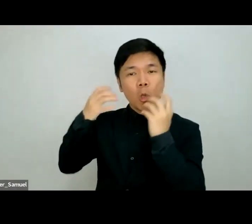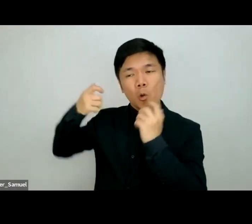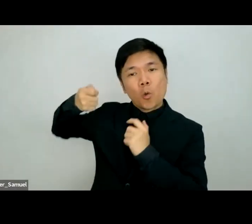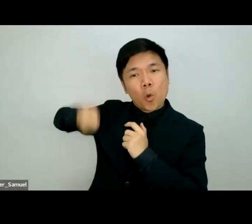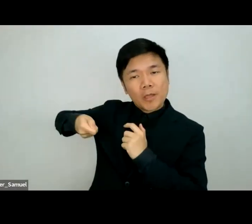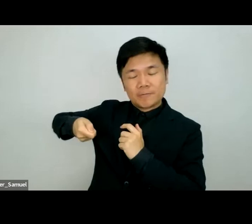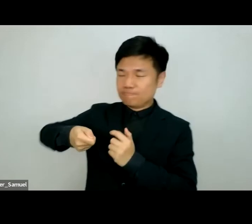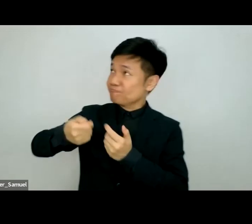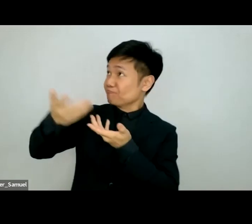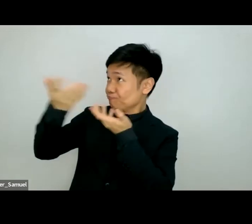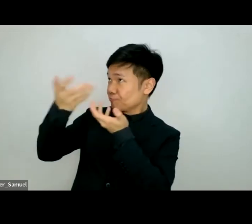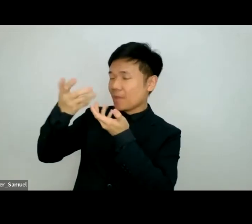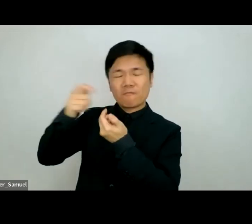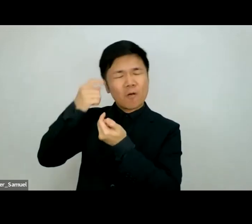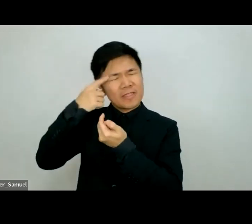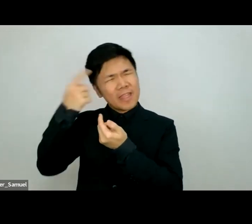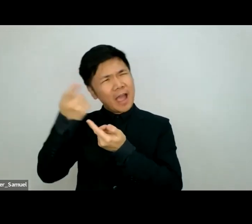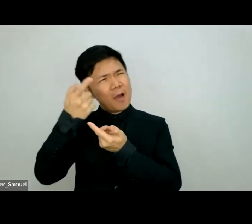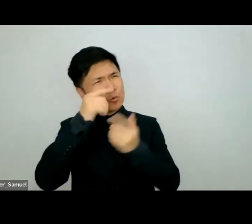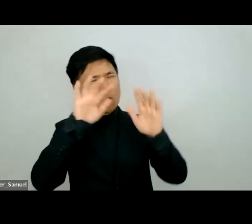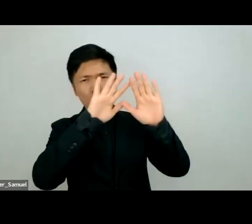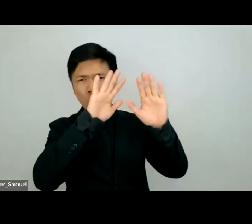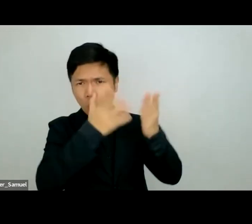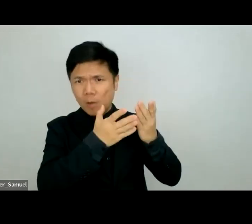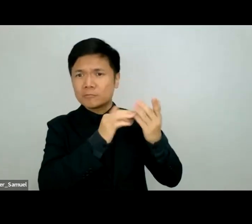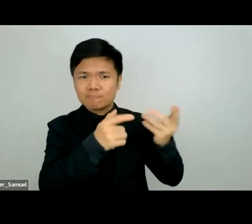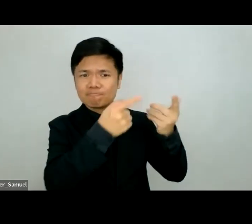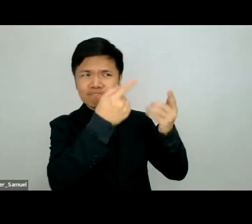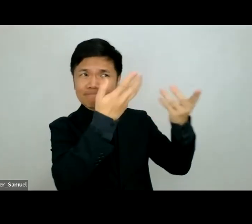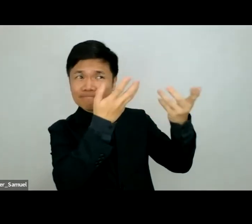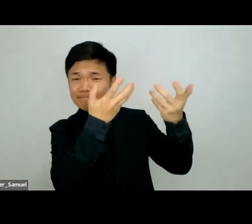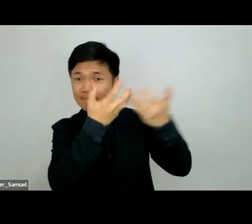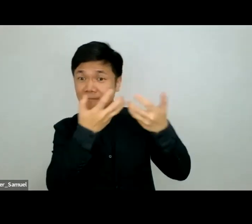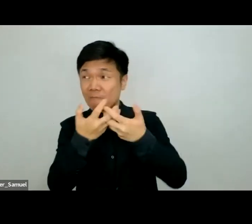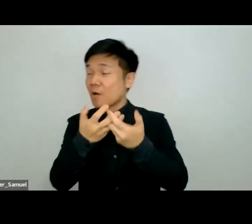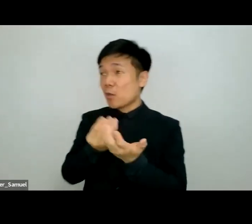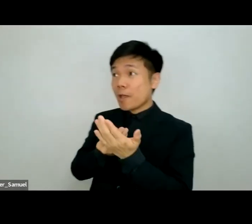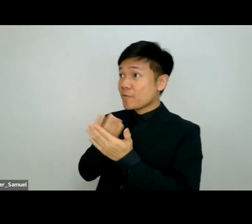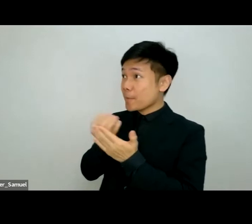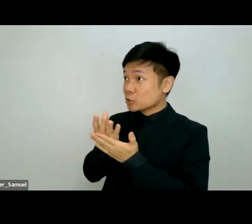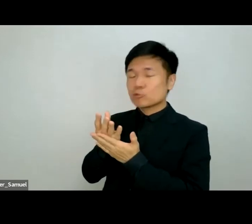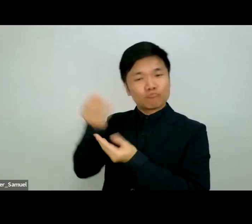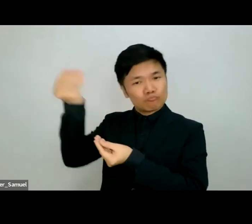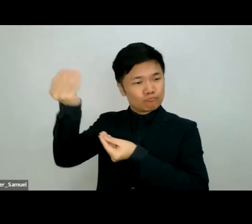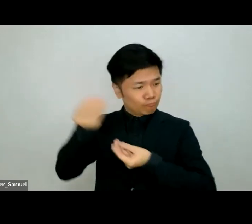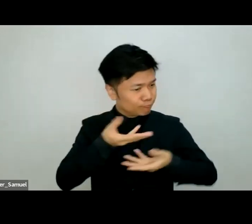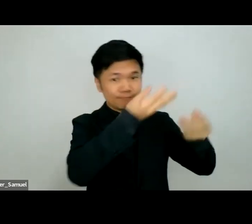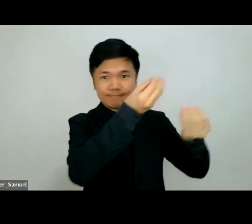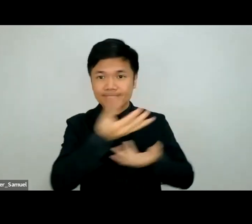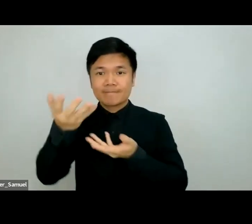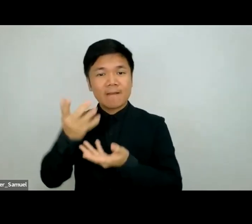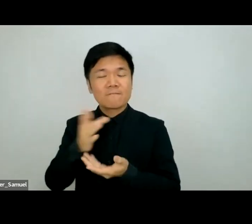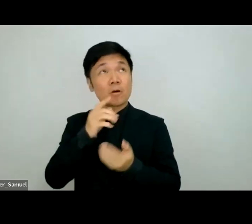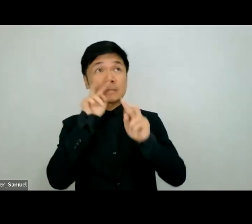enfants et les personnes handicapées en 2021-2022. Ces personnes ont participé